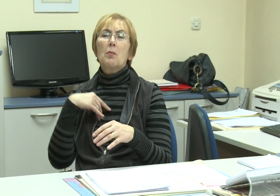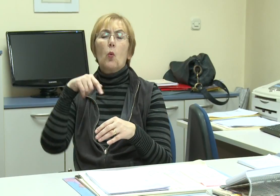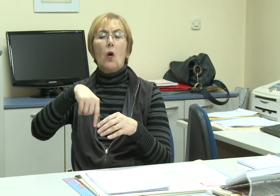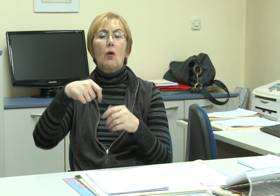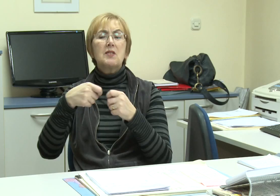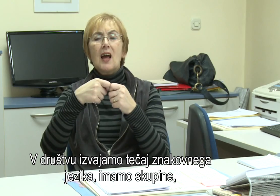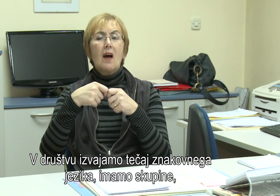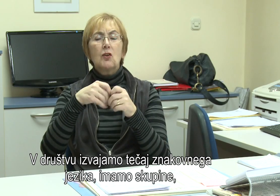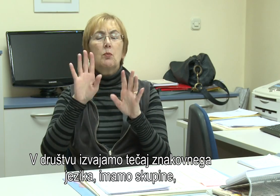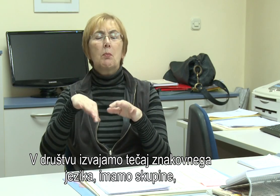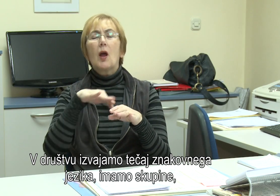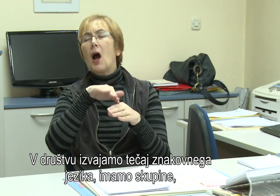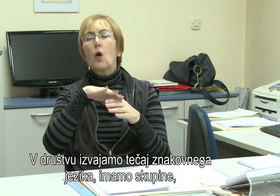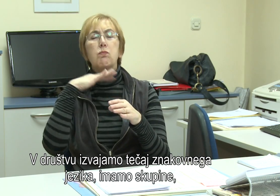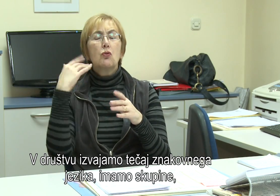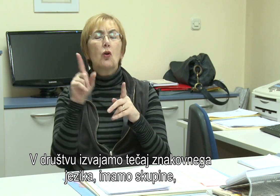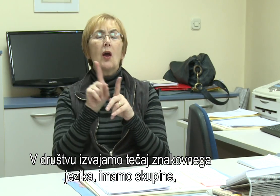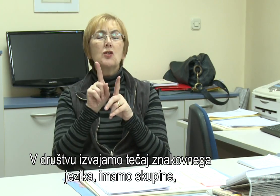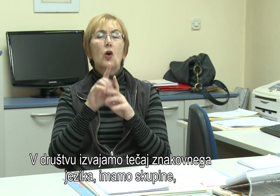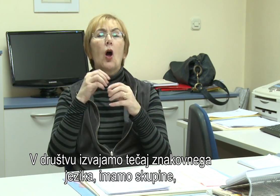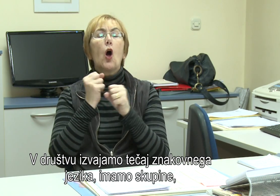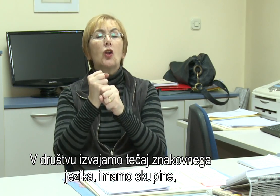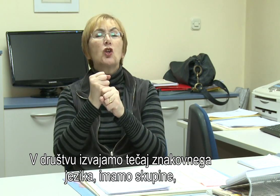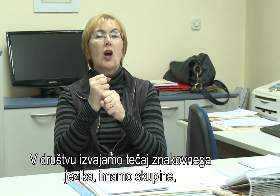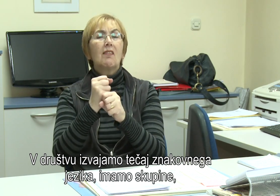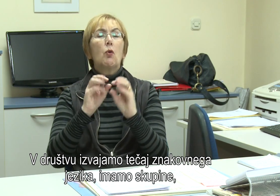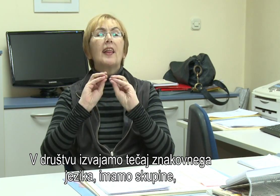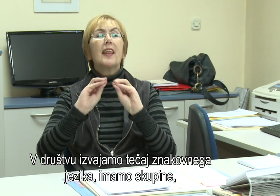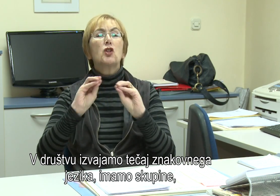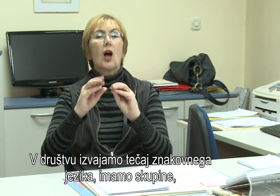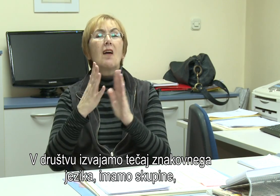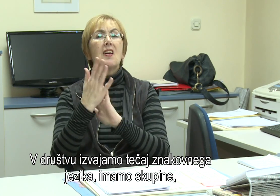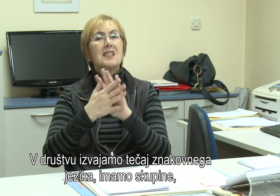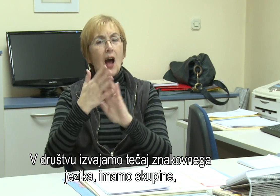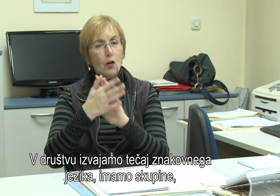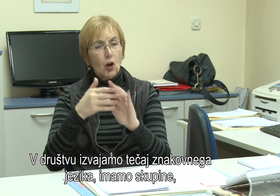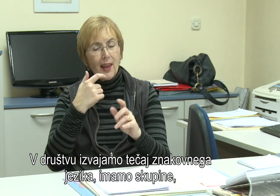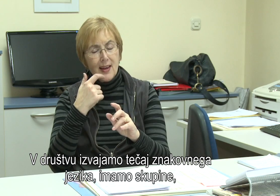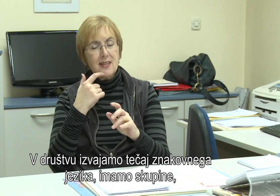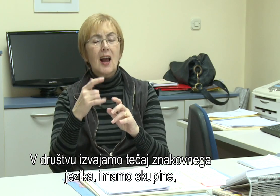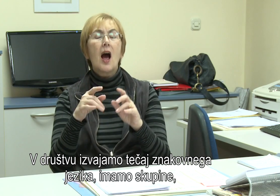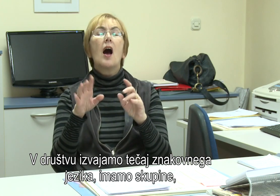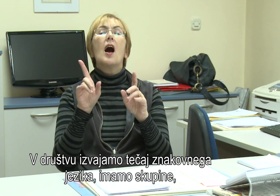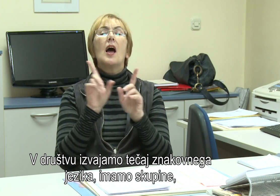U ovom savetu pa jako puno isto održavamo takave znakovnog jezika,